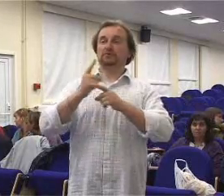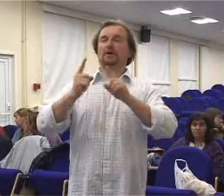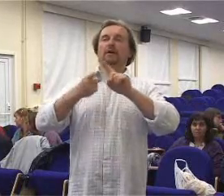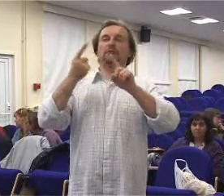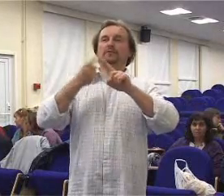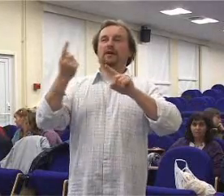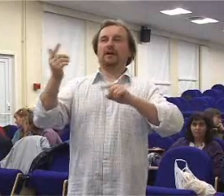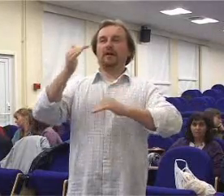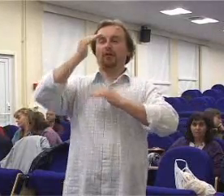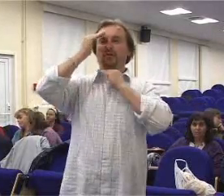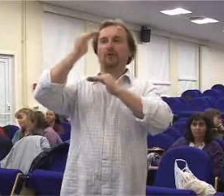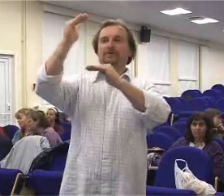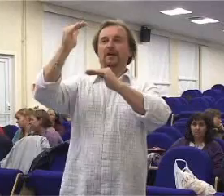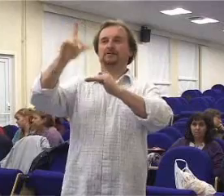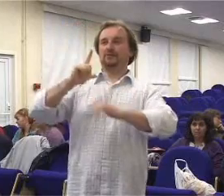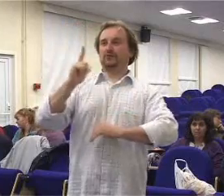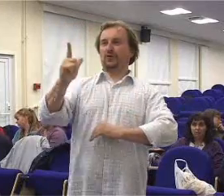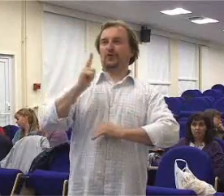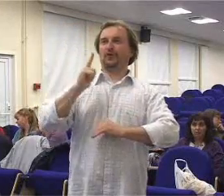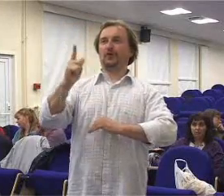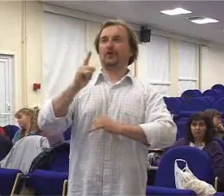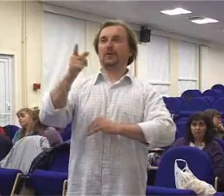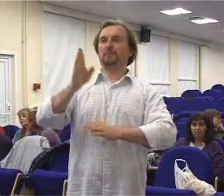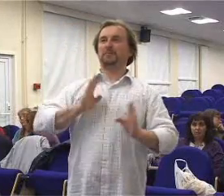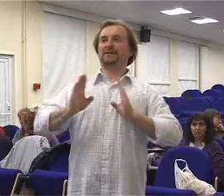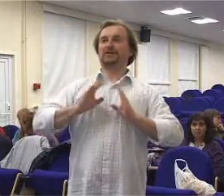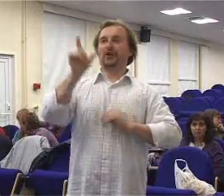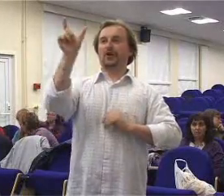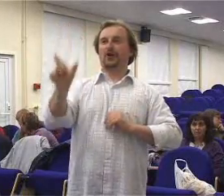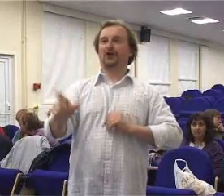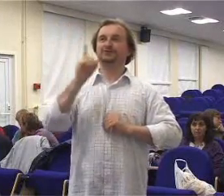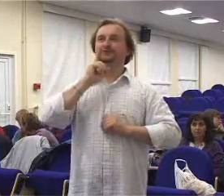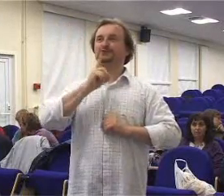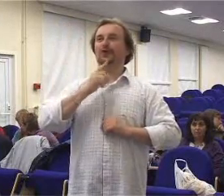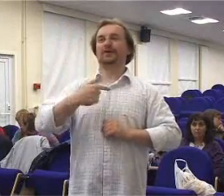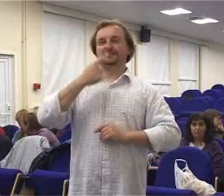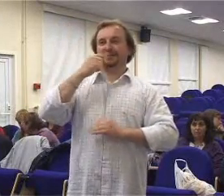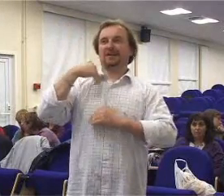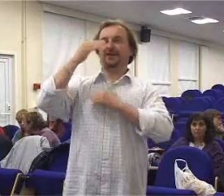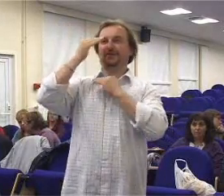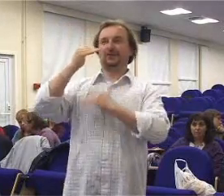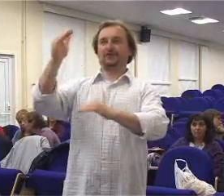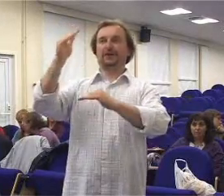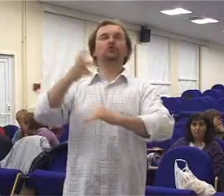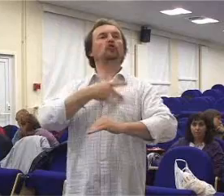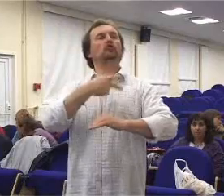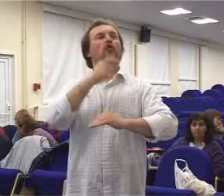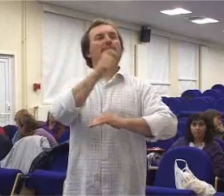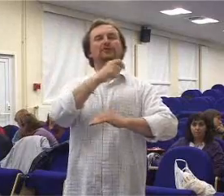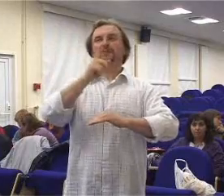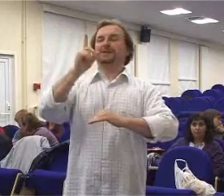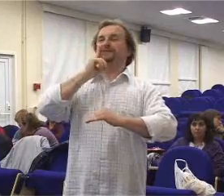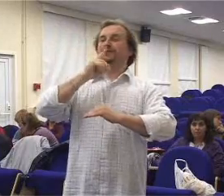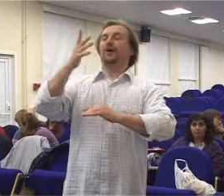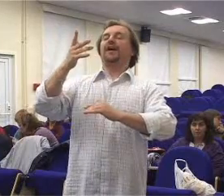pour les rassurer et qu'ils aient accès à l'information. Il y a une relation de confiance en fait qui s'instaure entre le patient et le médiateur parce que